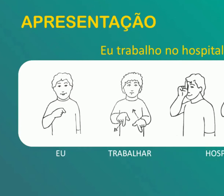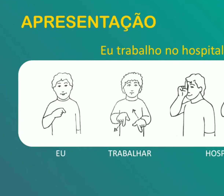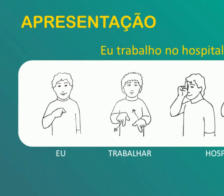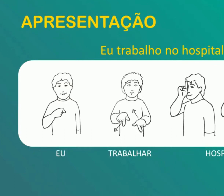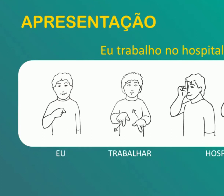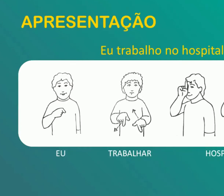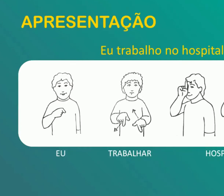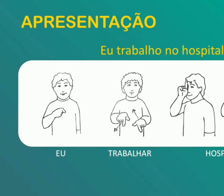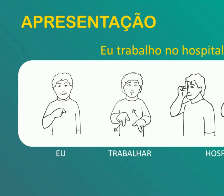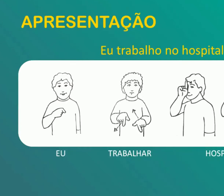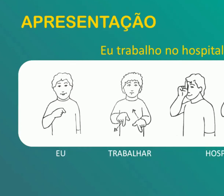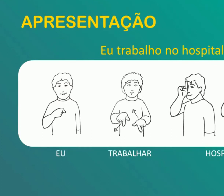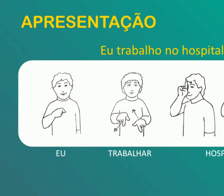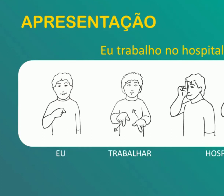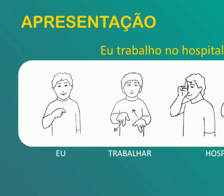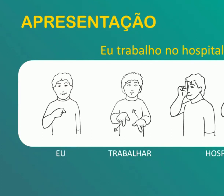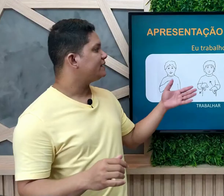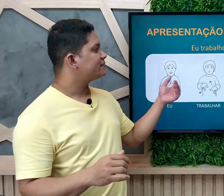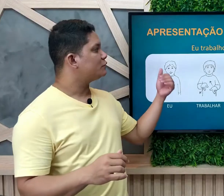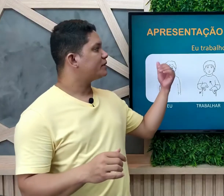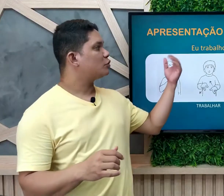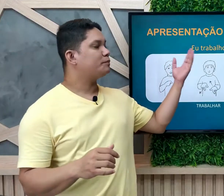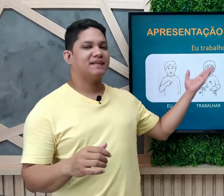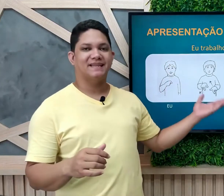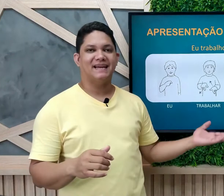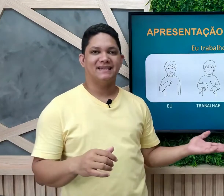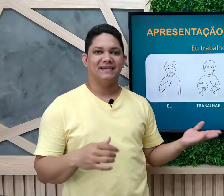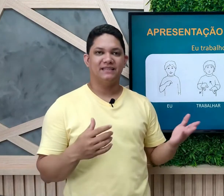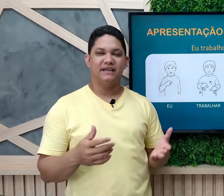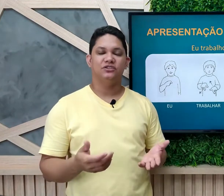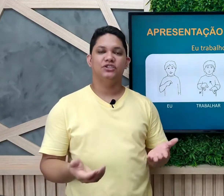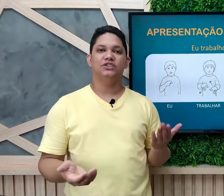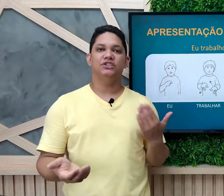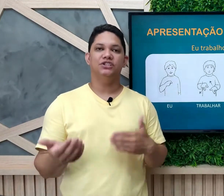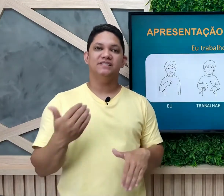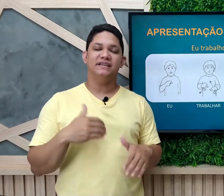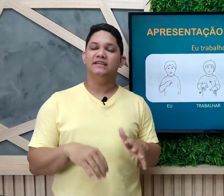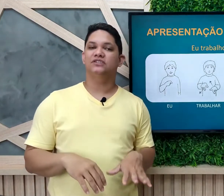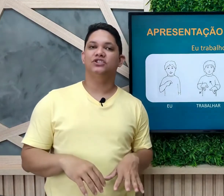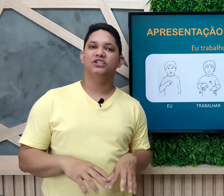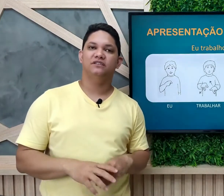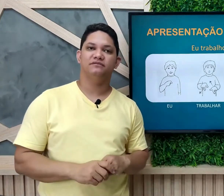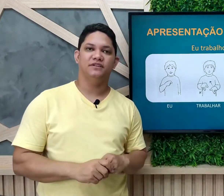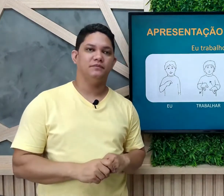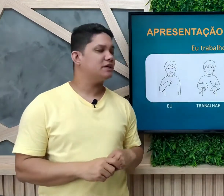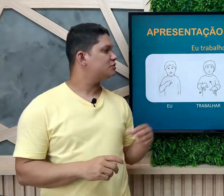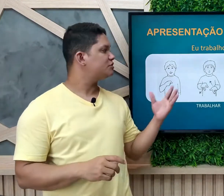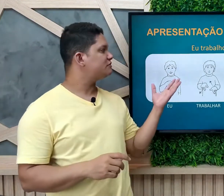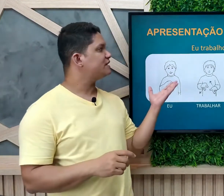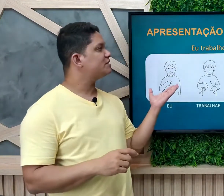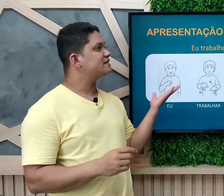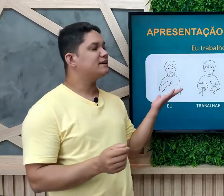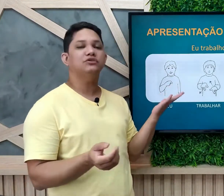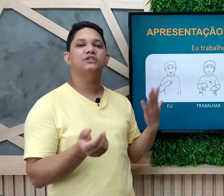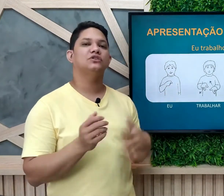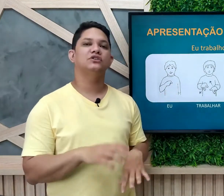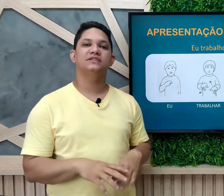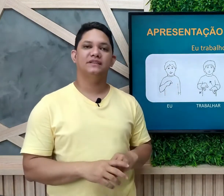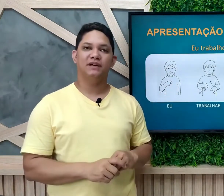Vamos avançar aqui e a gente tem então, para completar aquela ideia de dizer que a gente era enfermeira, a gente vai dizer onde que nós